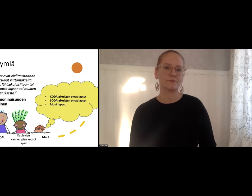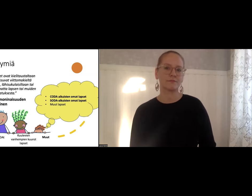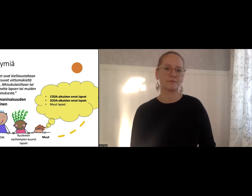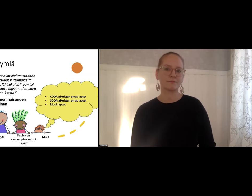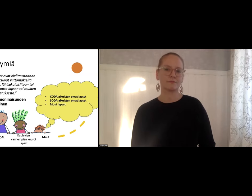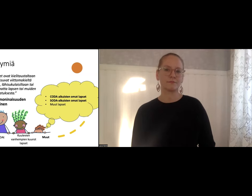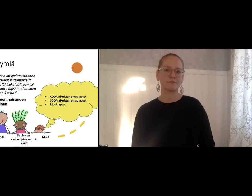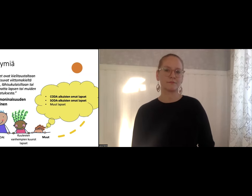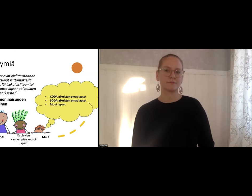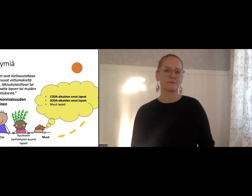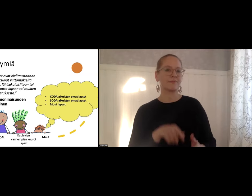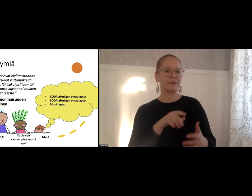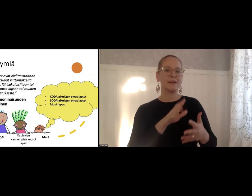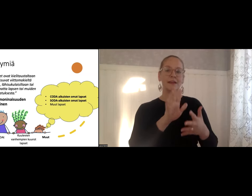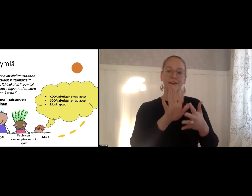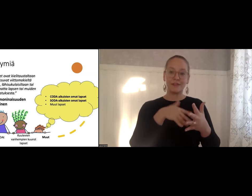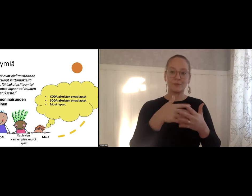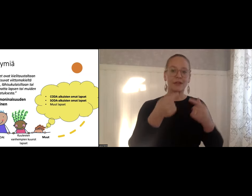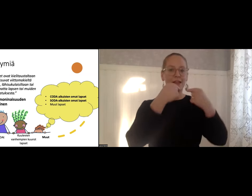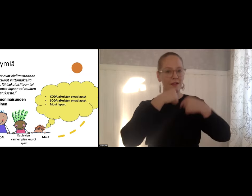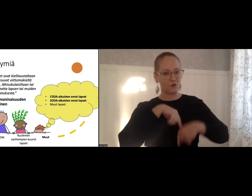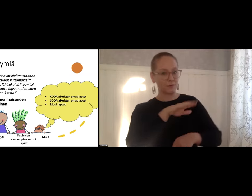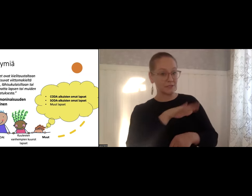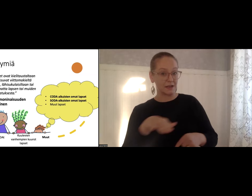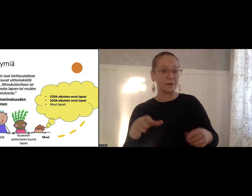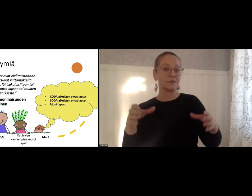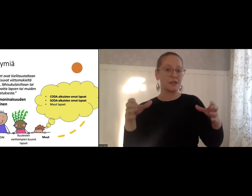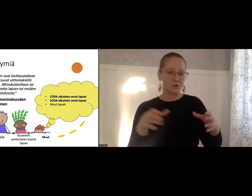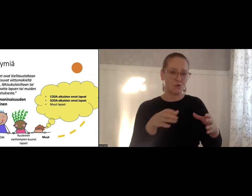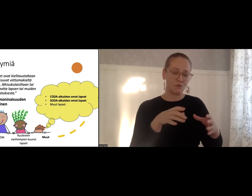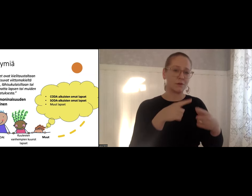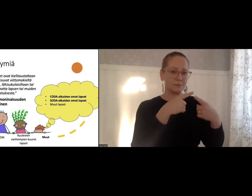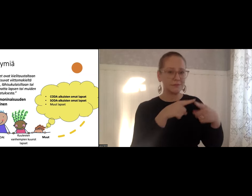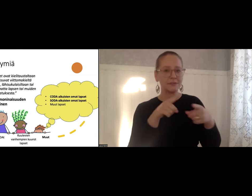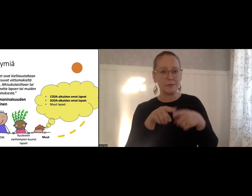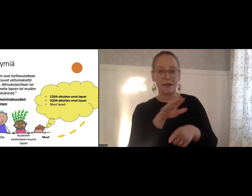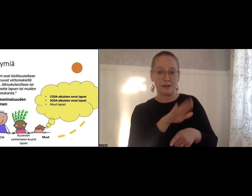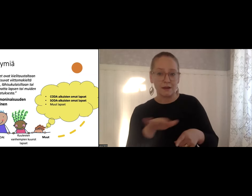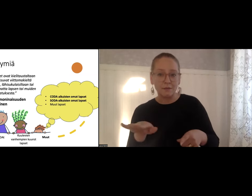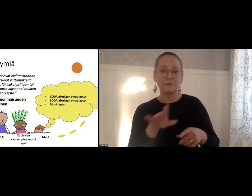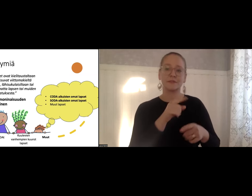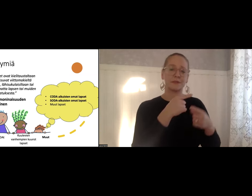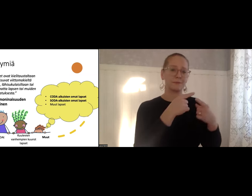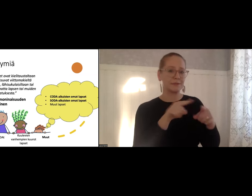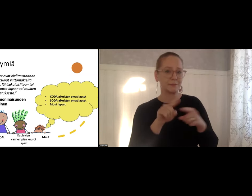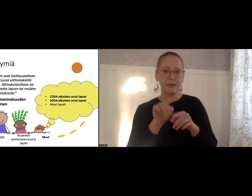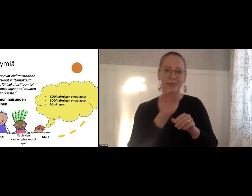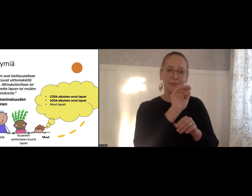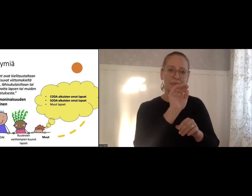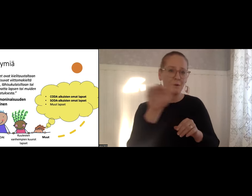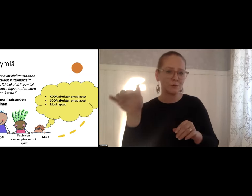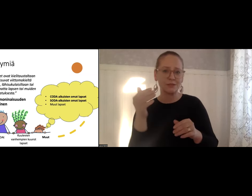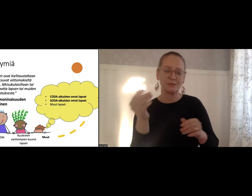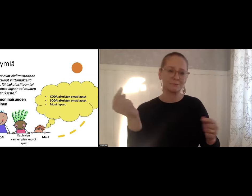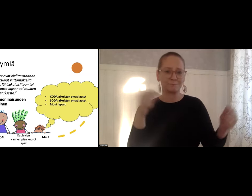ryhmähän on äärimmäisen moninainen. Eli viittomakieltä omaksuvia lapsia